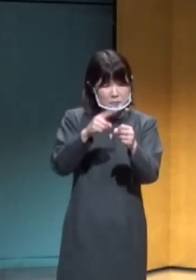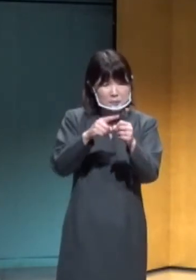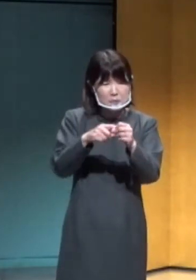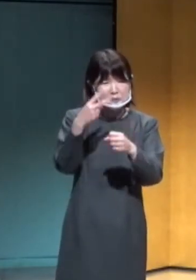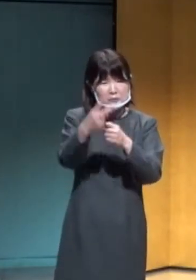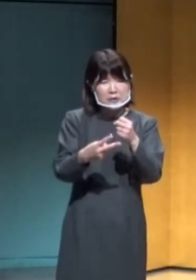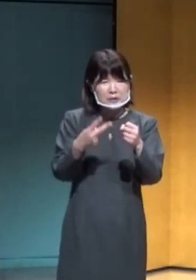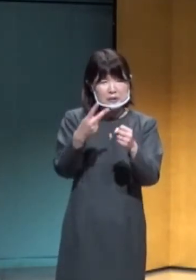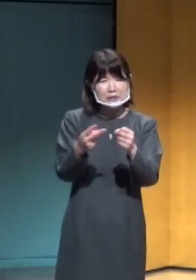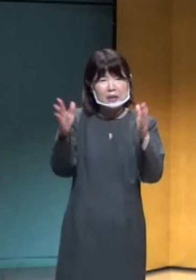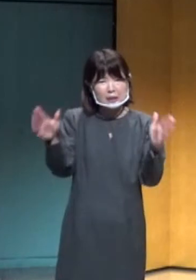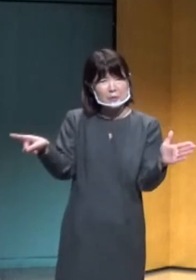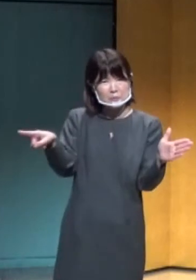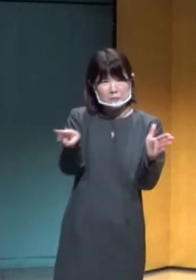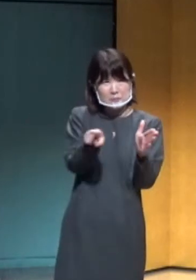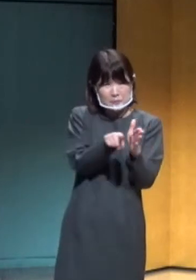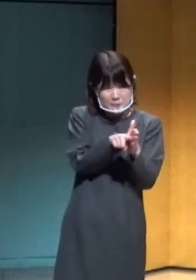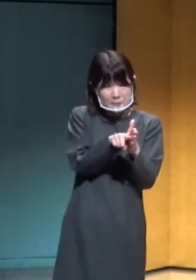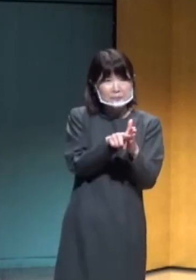さん